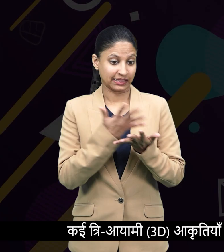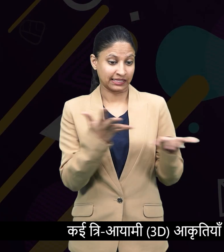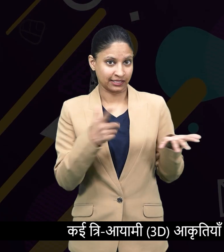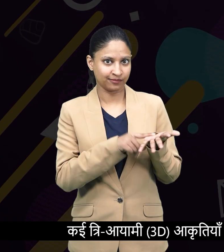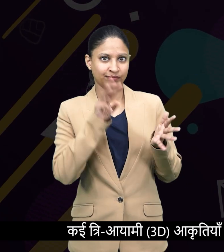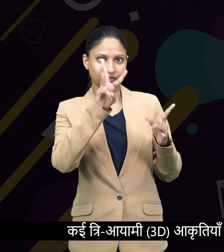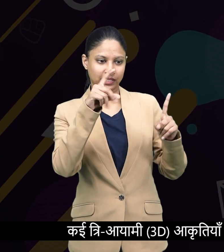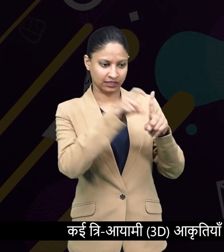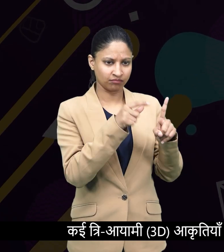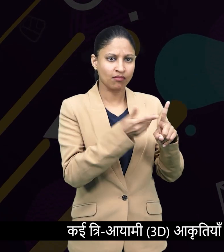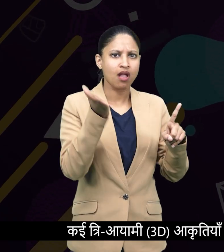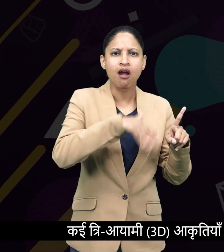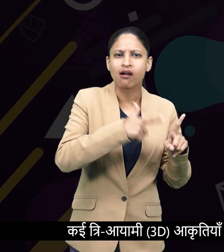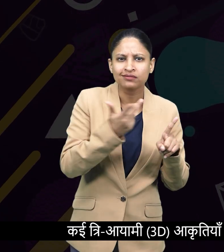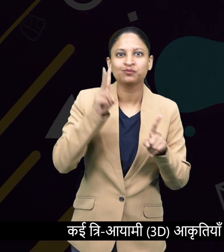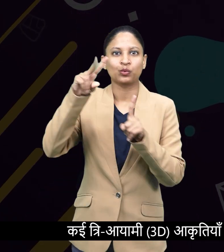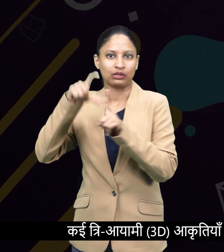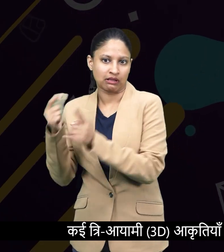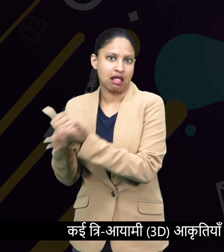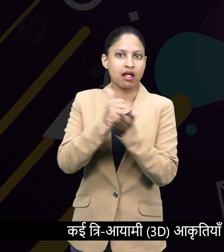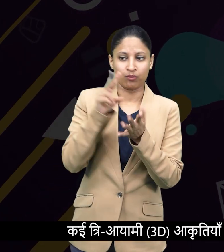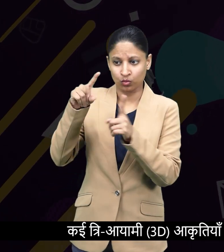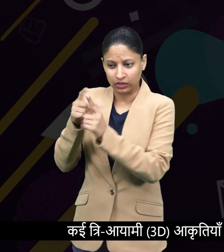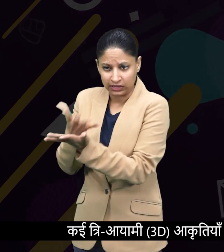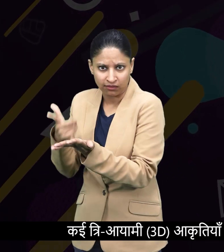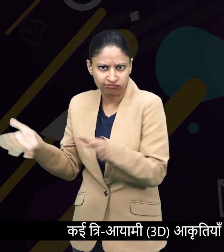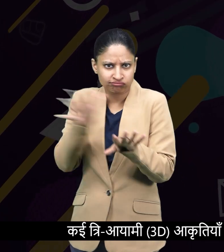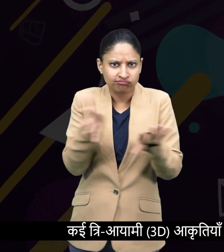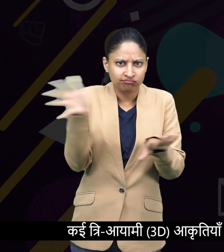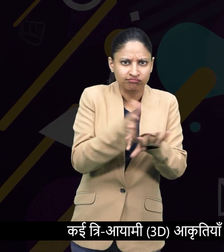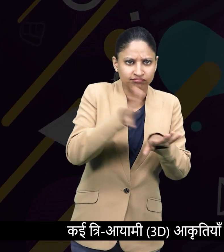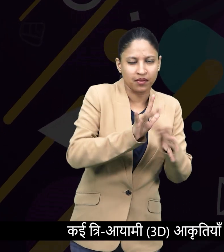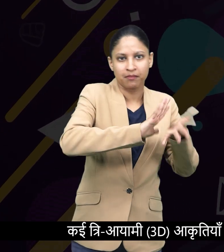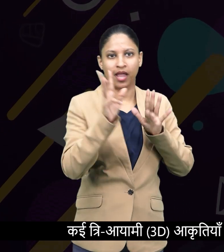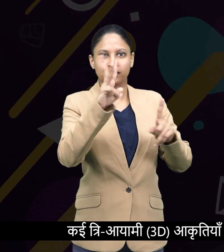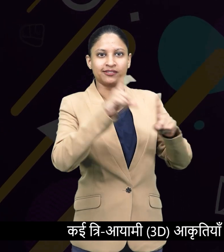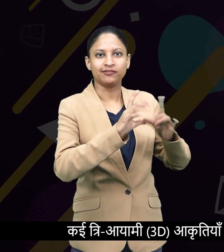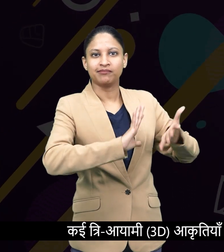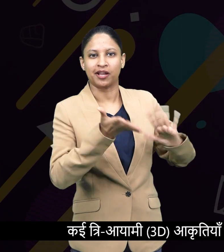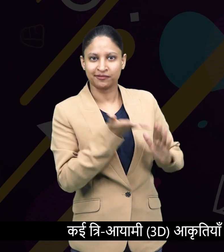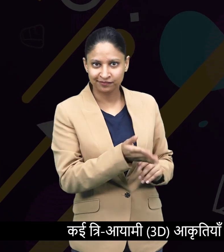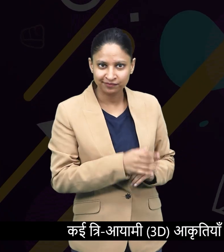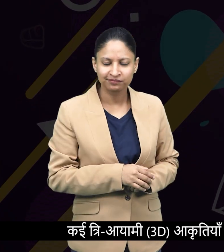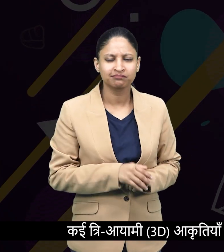कई त्रिआयामी 3D आकृतियां द्विआयामी 2D आकृतियों से मिलकर बनी होती हैं।